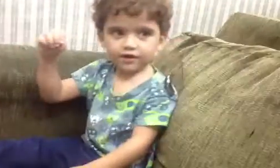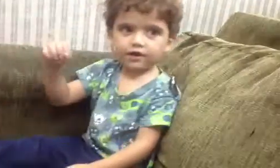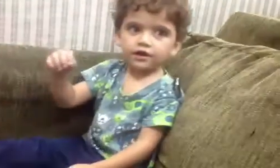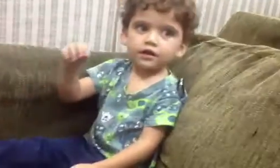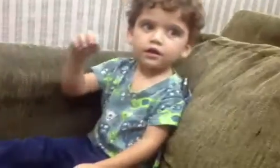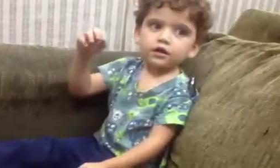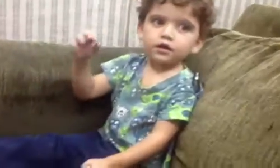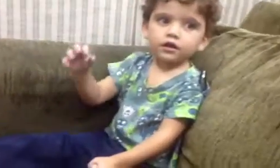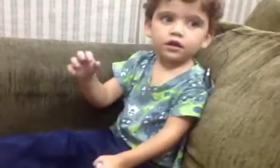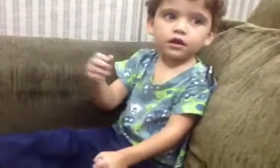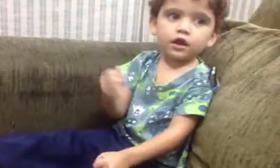Tem que esperar?